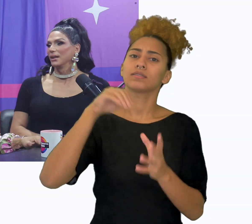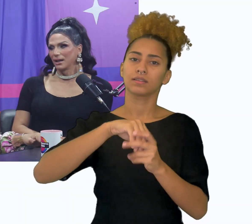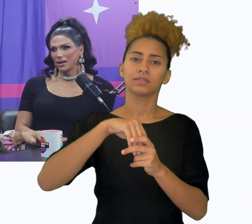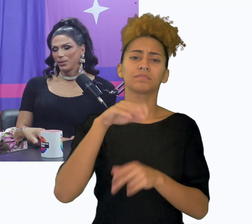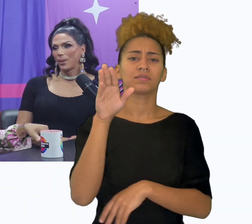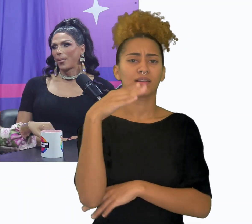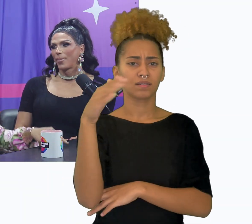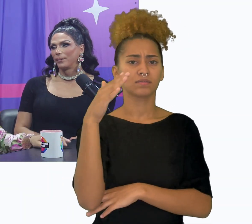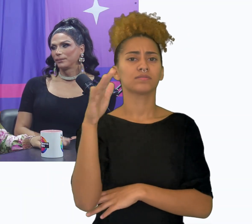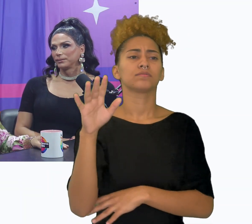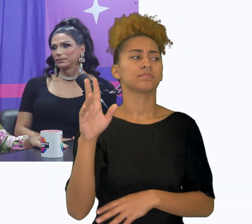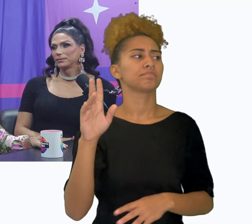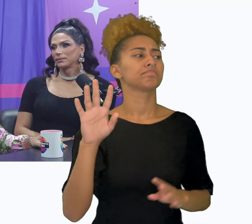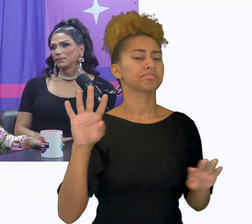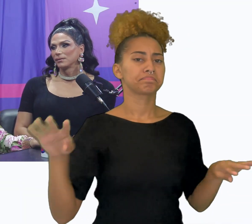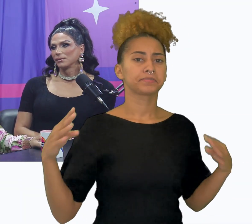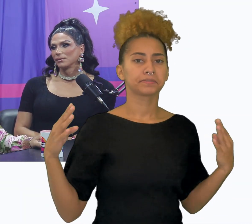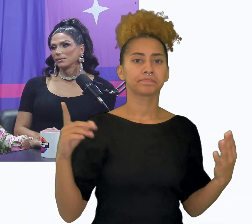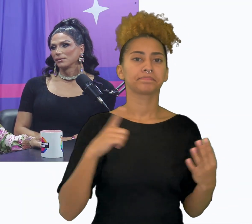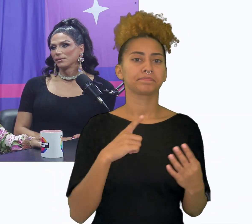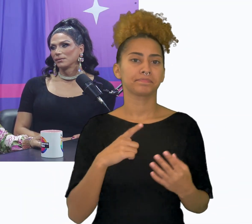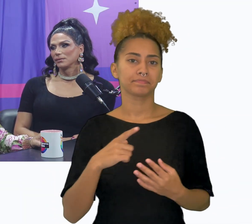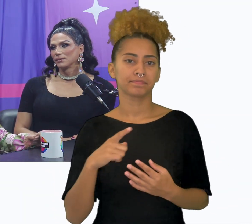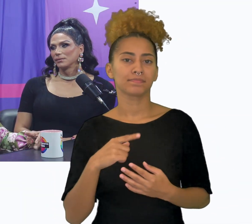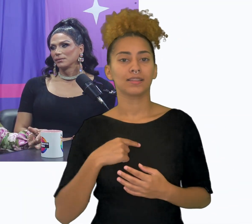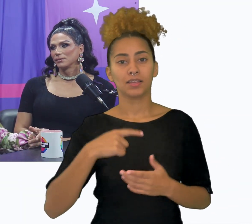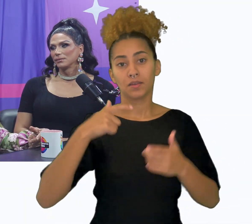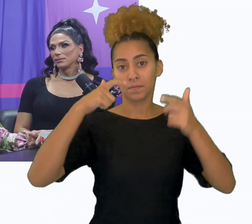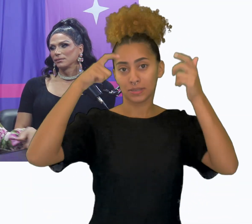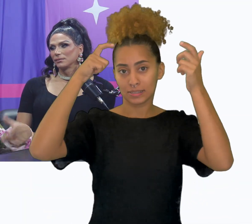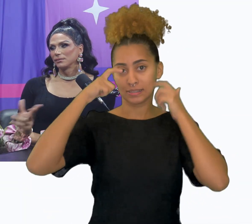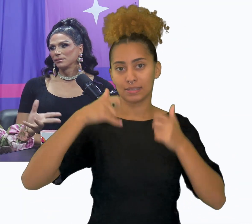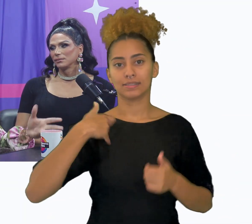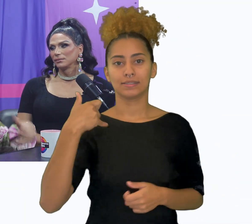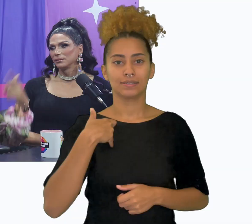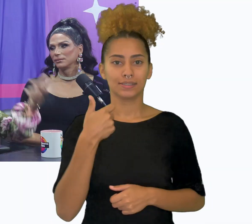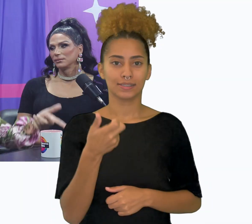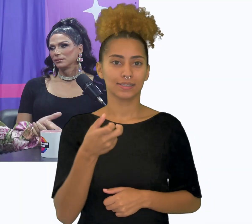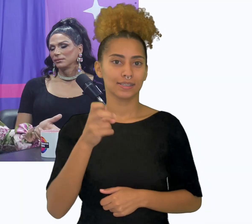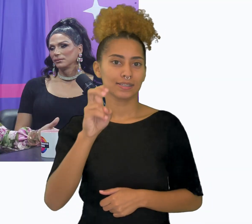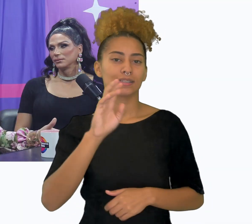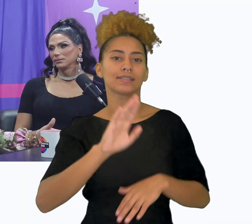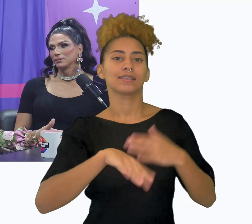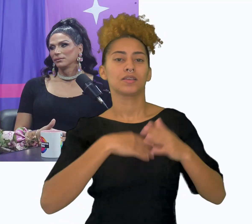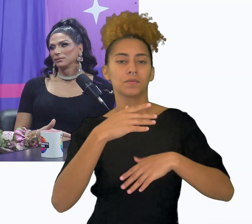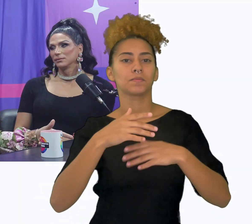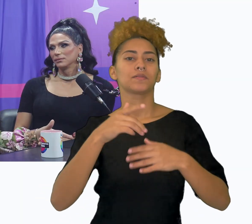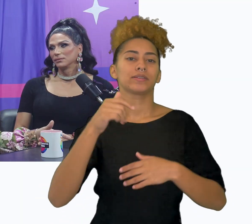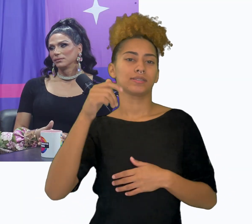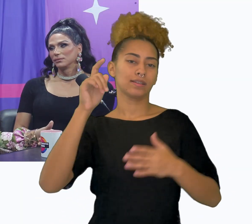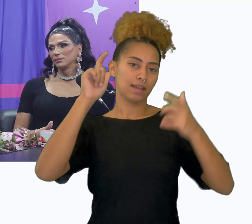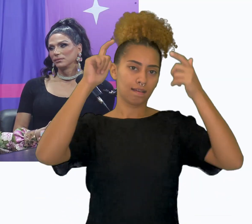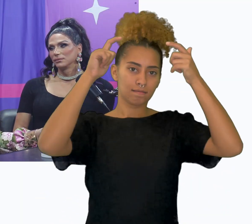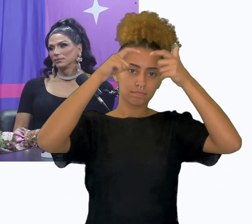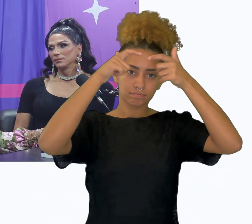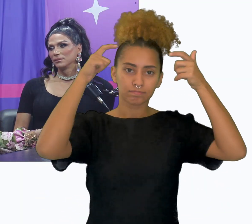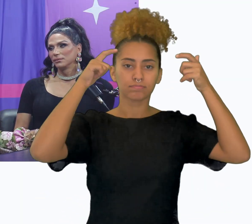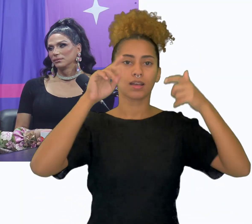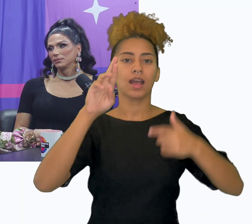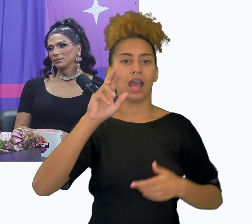maracatu. Legal. Publicamente. Eu fui princesa com 15 anos, me tornei rainha de maracatu com 15